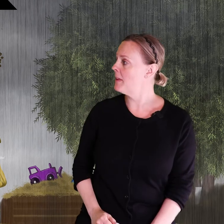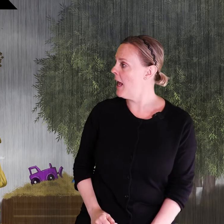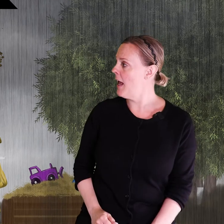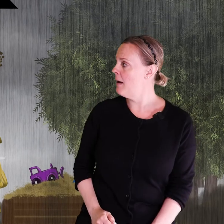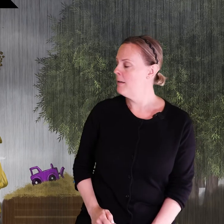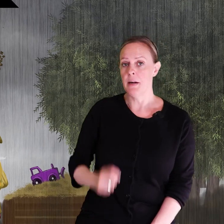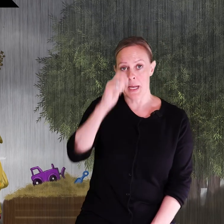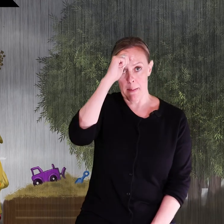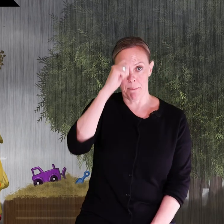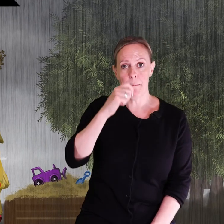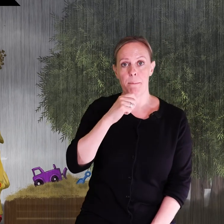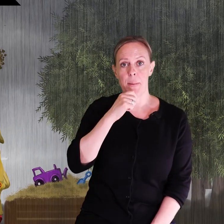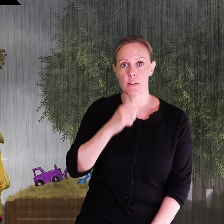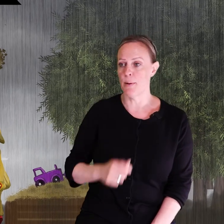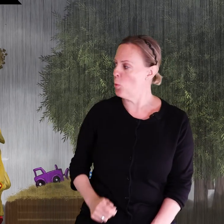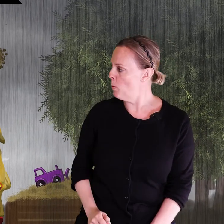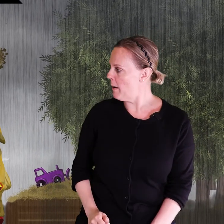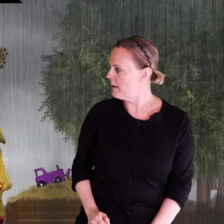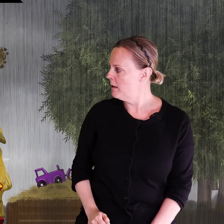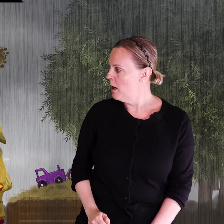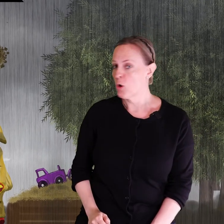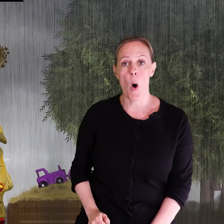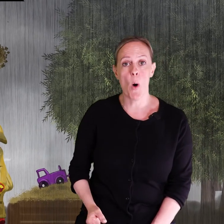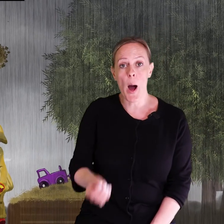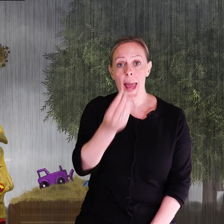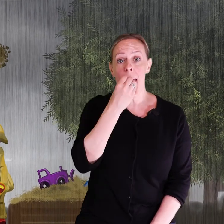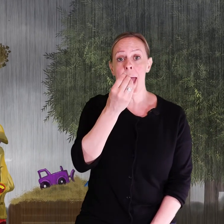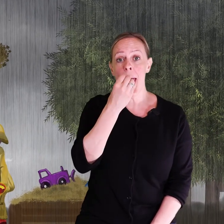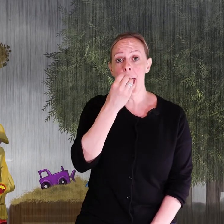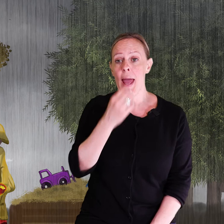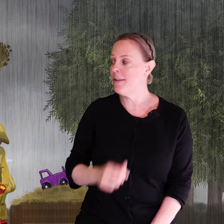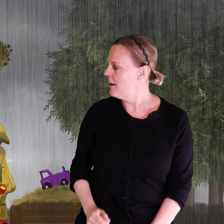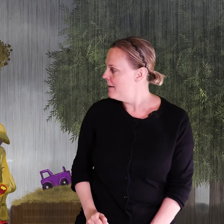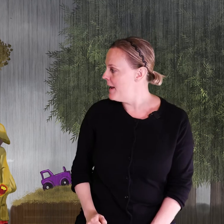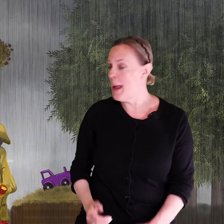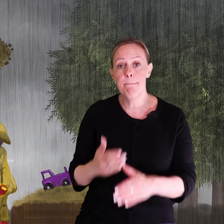Svante! Det är pappa som ropar. Kom och ät! Det är